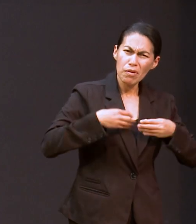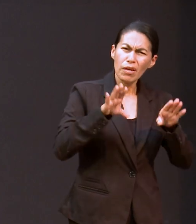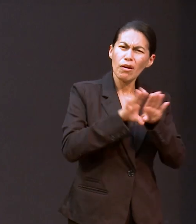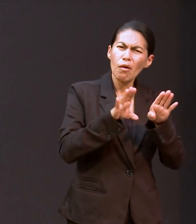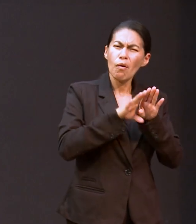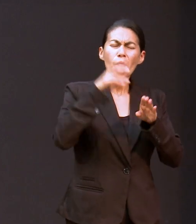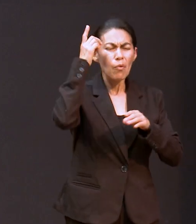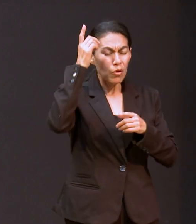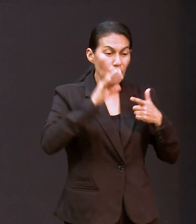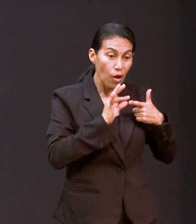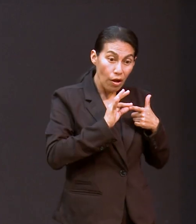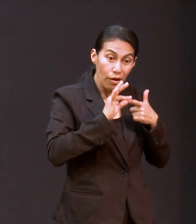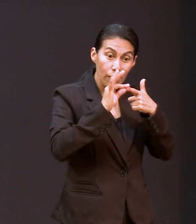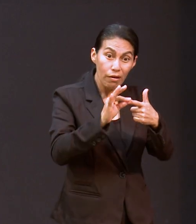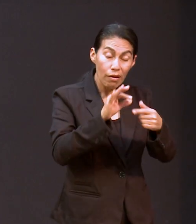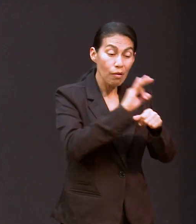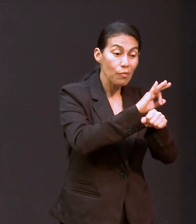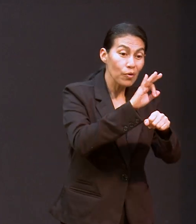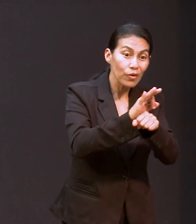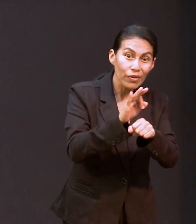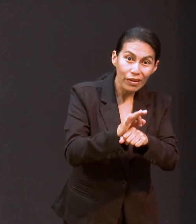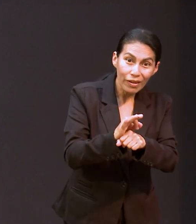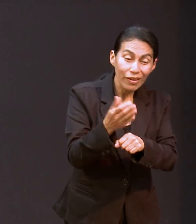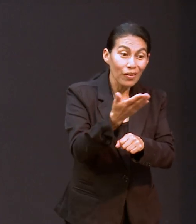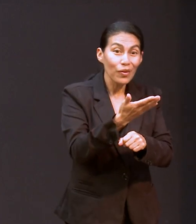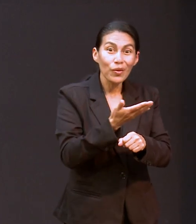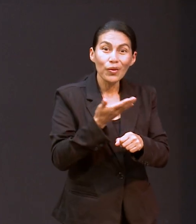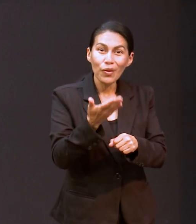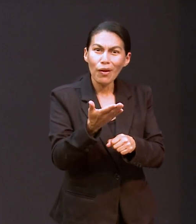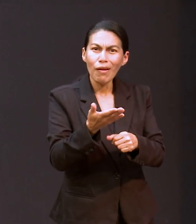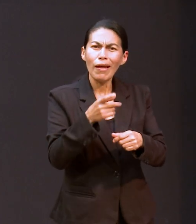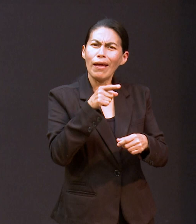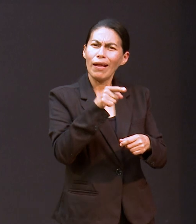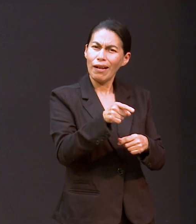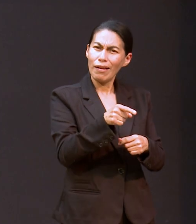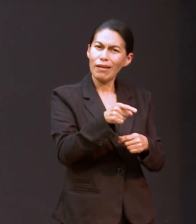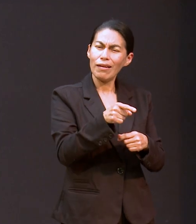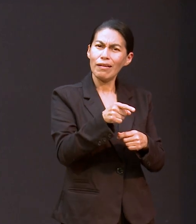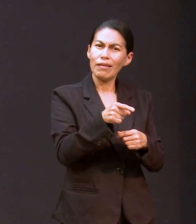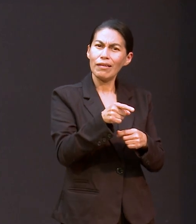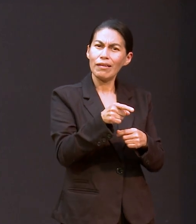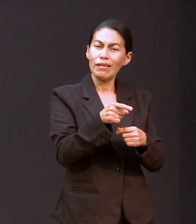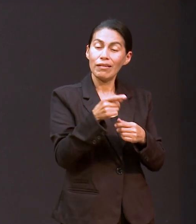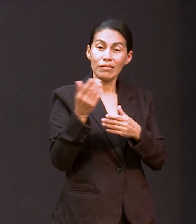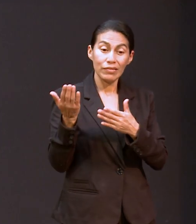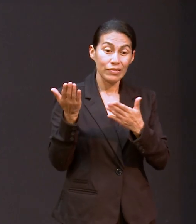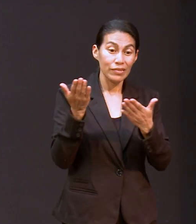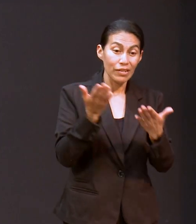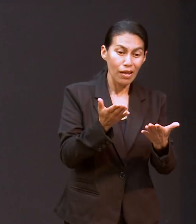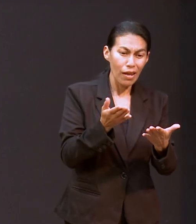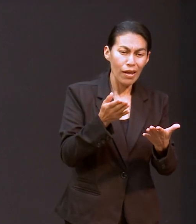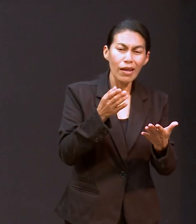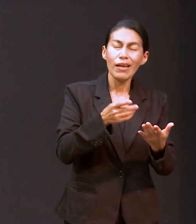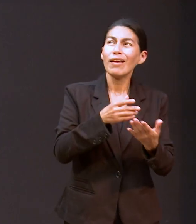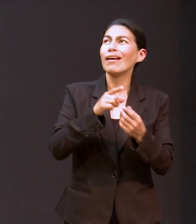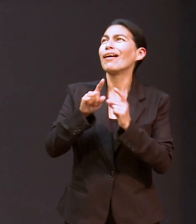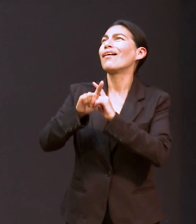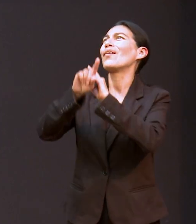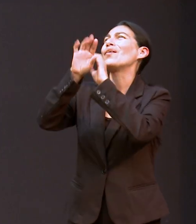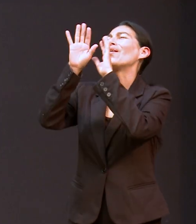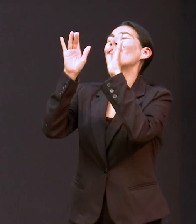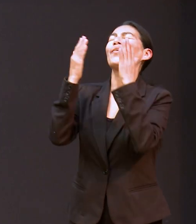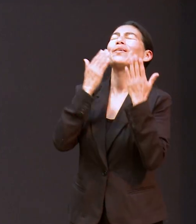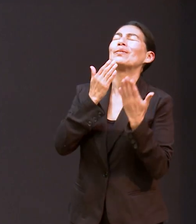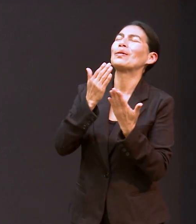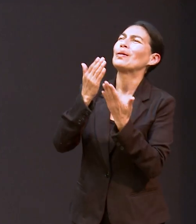Dios lo guió lo protegió hasta que llega a ser un locutor que da